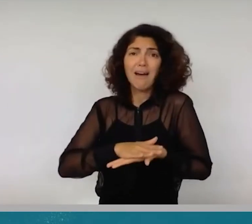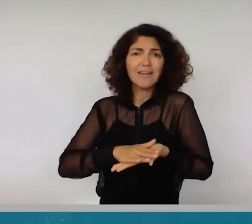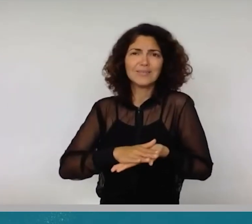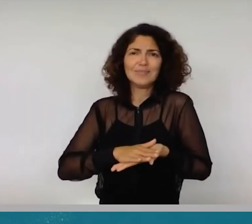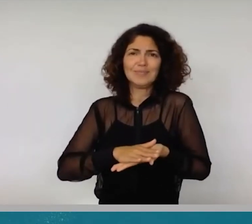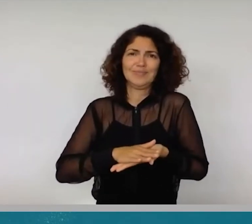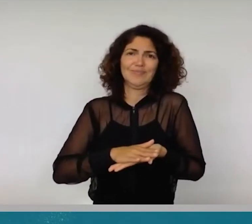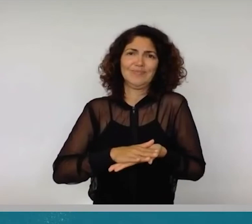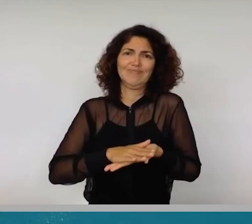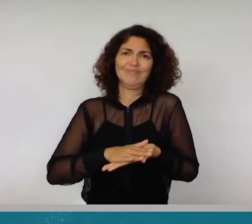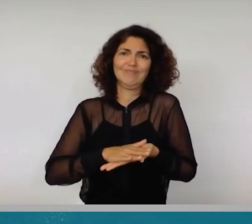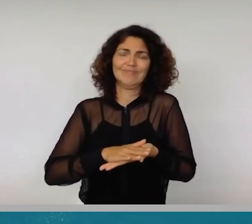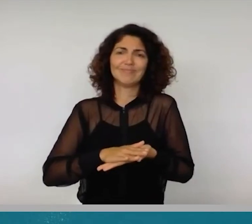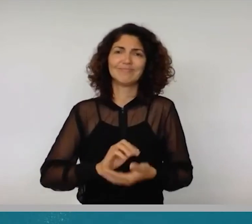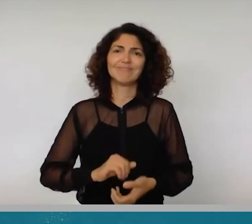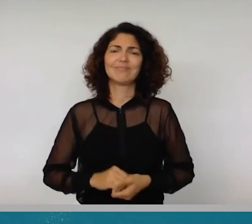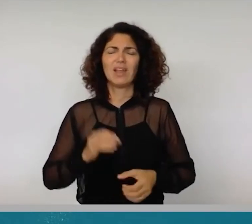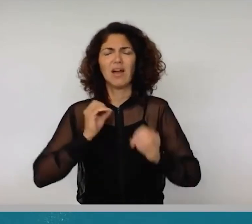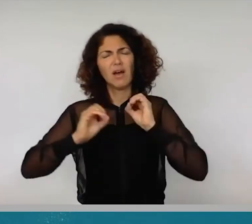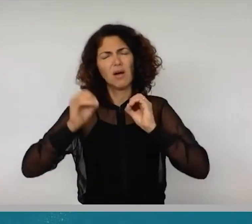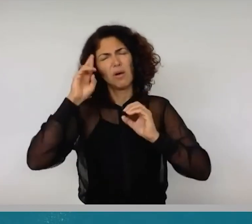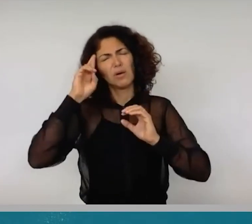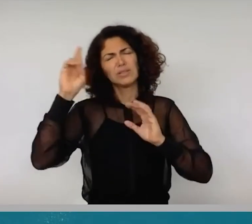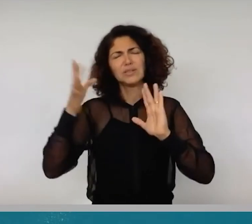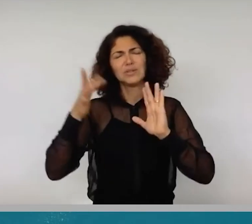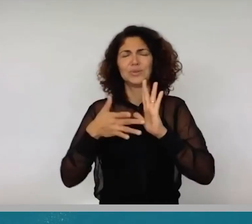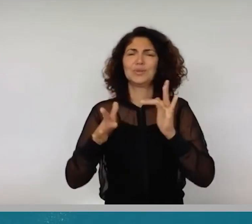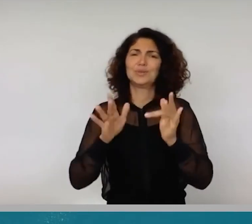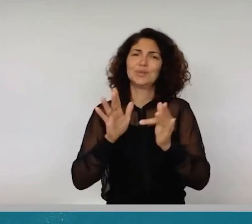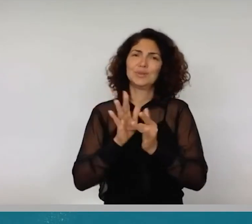Ó Senhor Jesus.